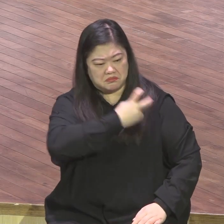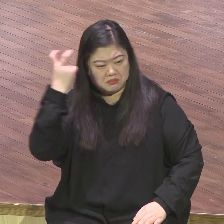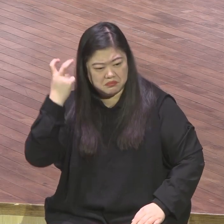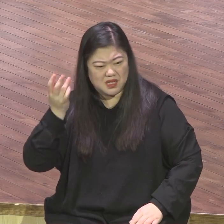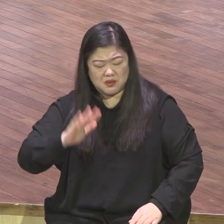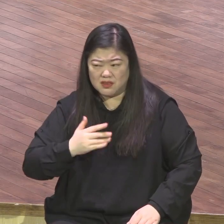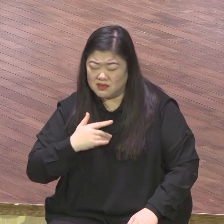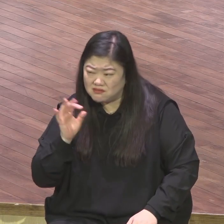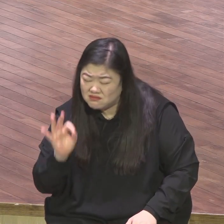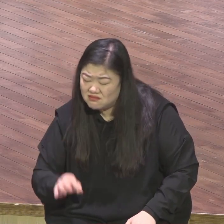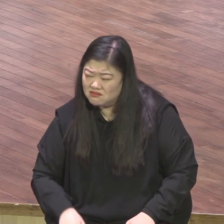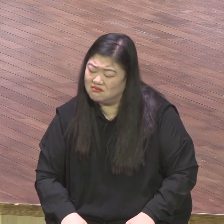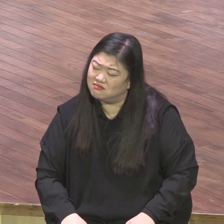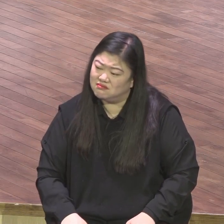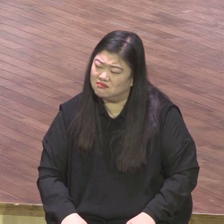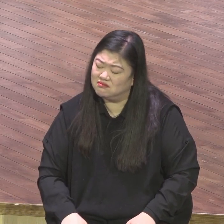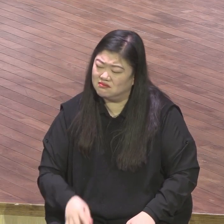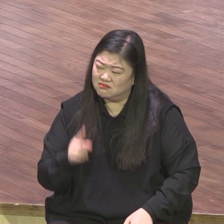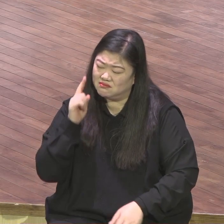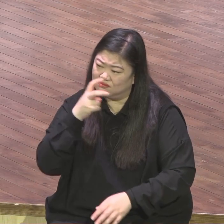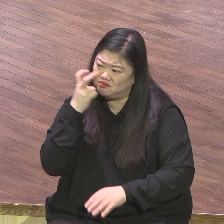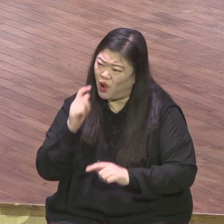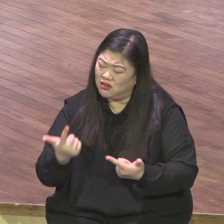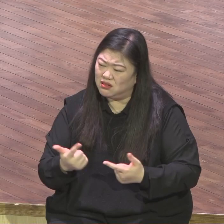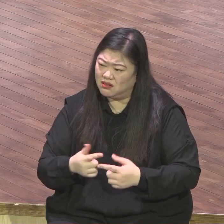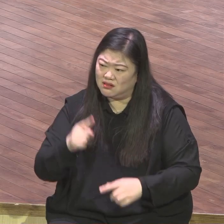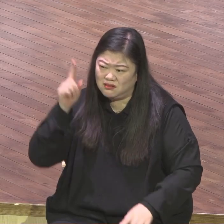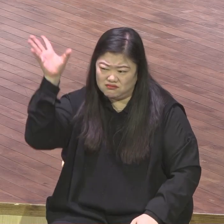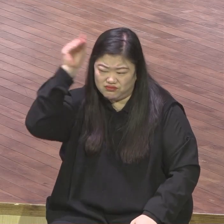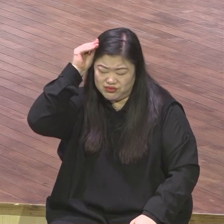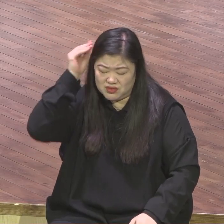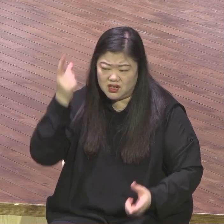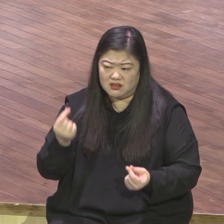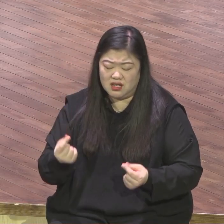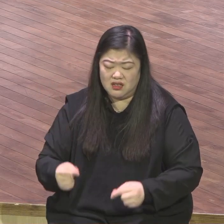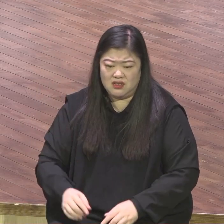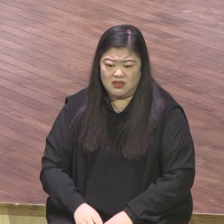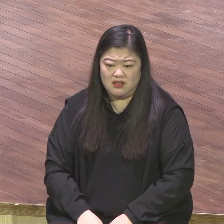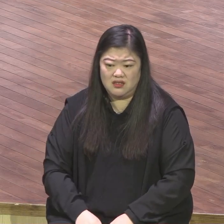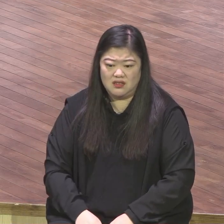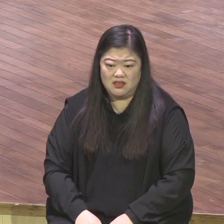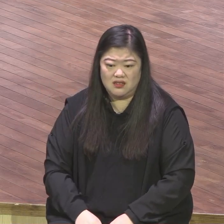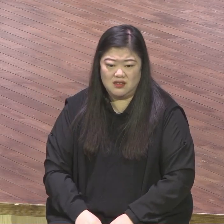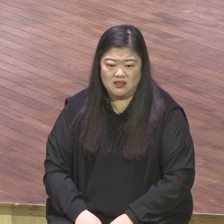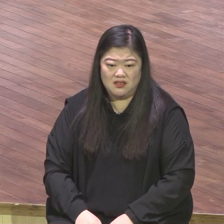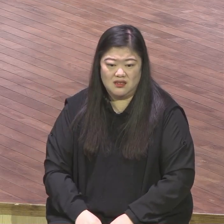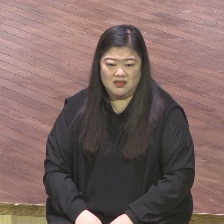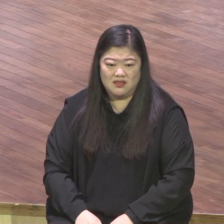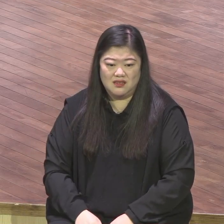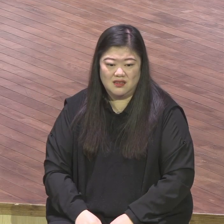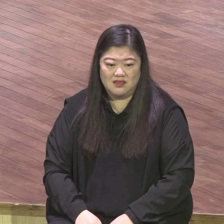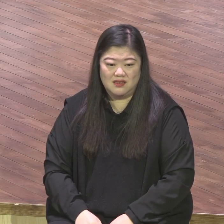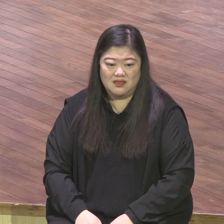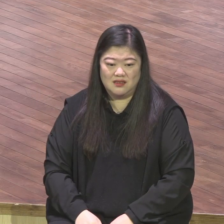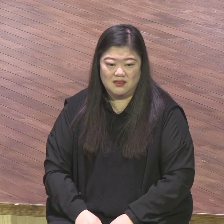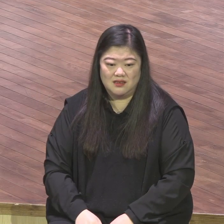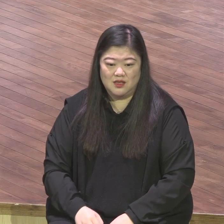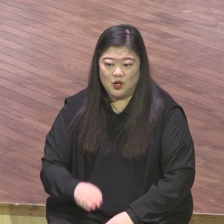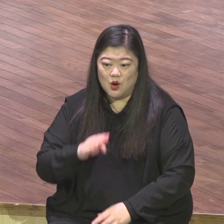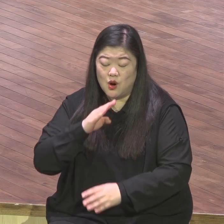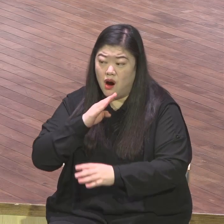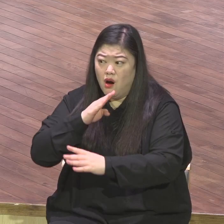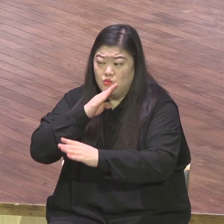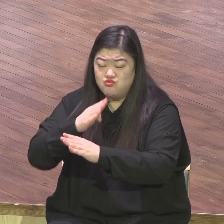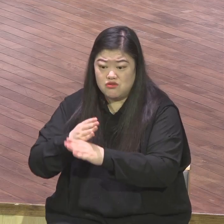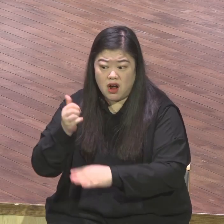하는 짓이 완전히 전형화들이 전형화. 아, 북한 총 저거 핵 준비했다 그랬어. 그다음에